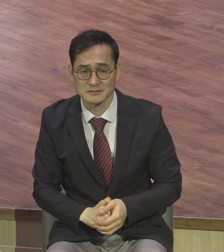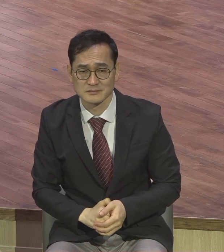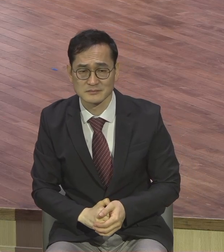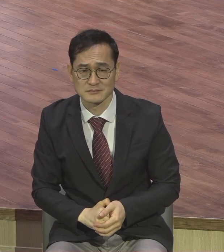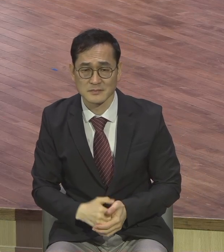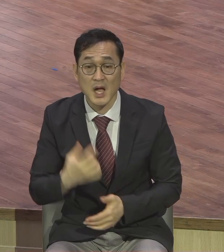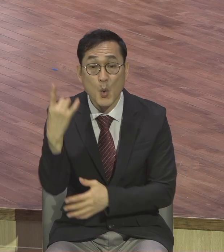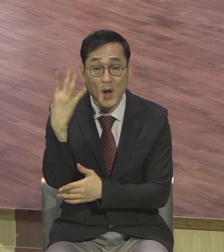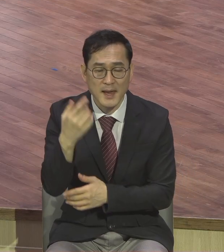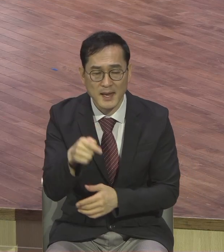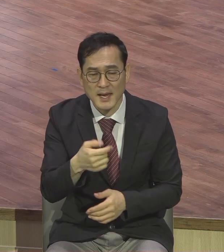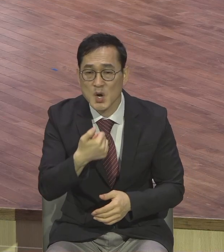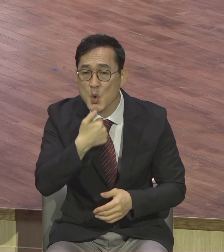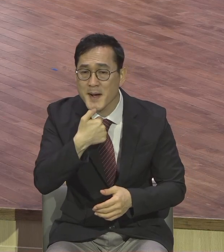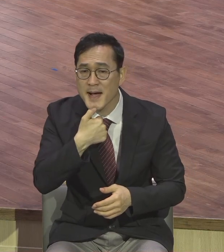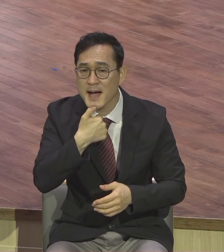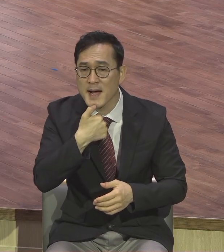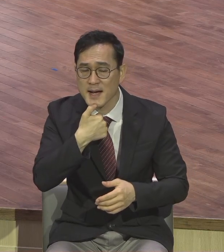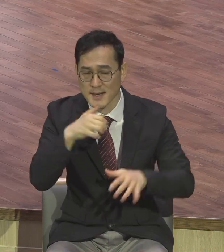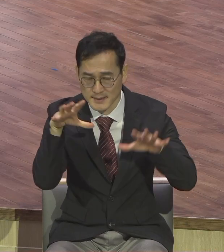당시 로마 지배에 있었기 때문에